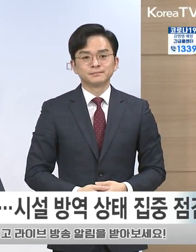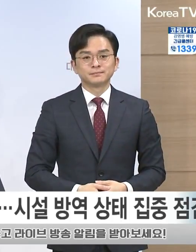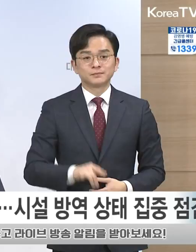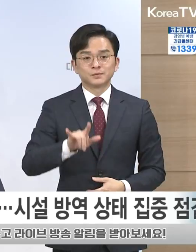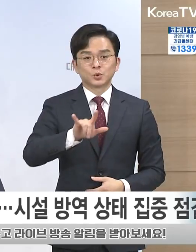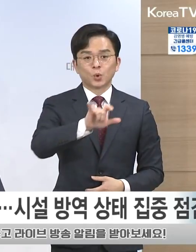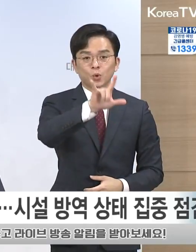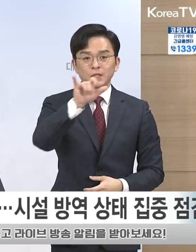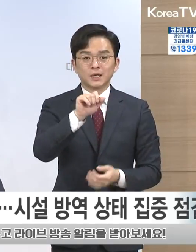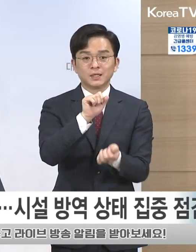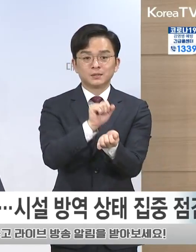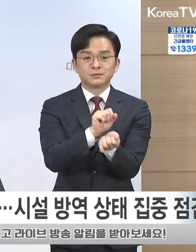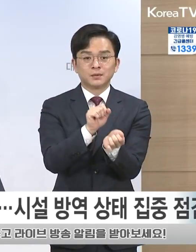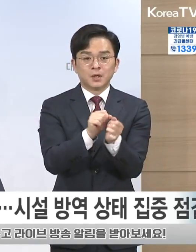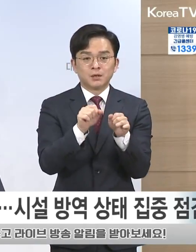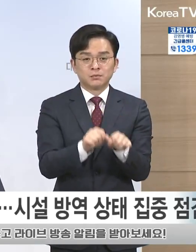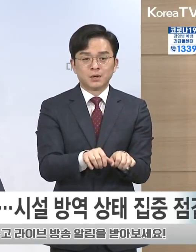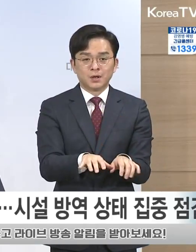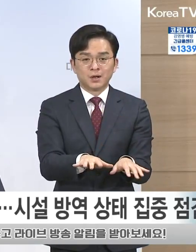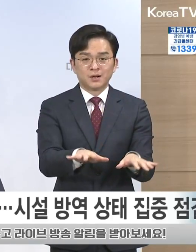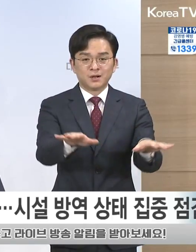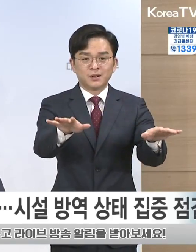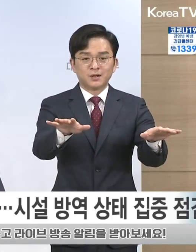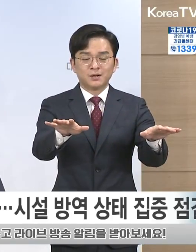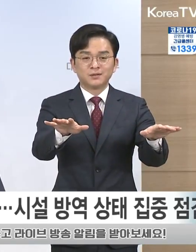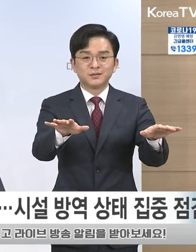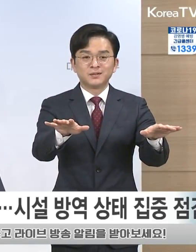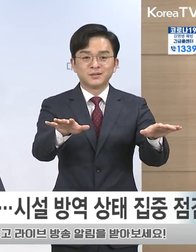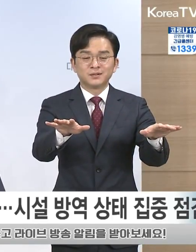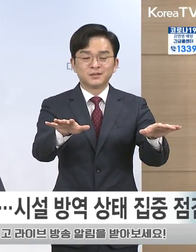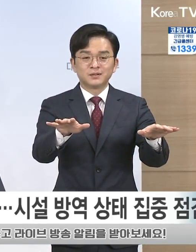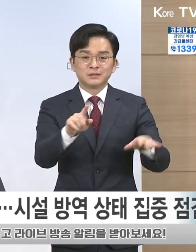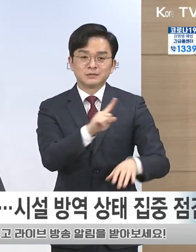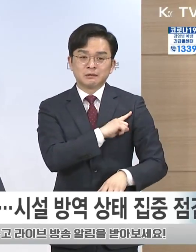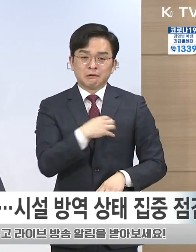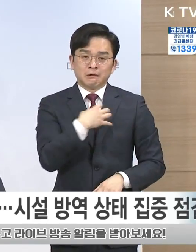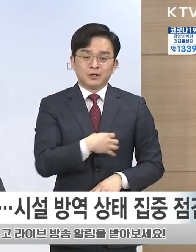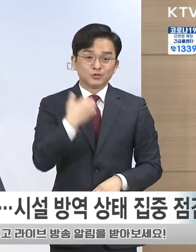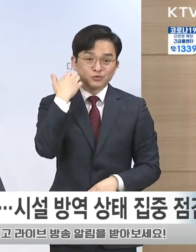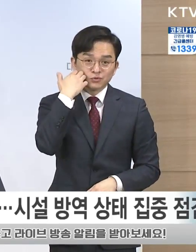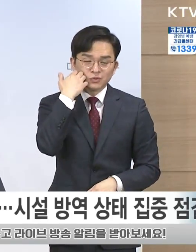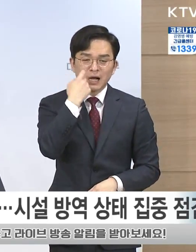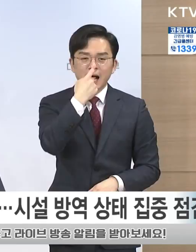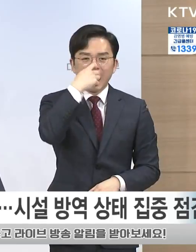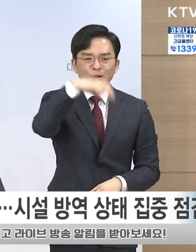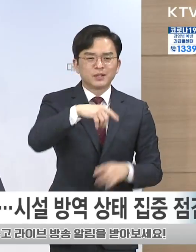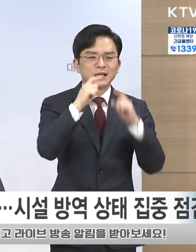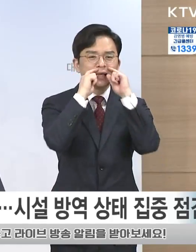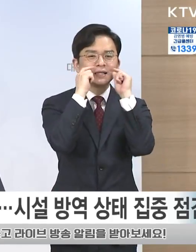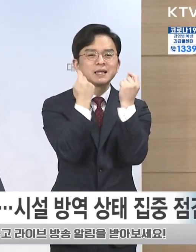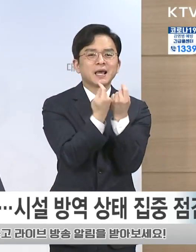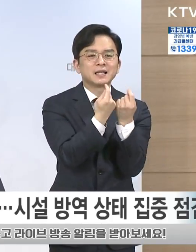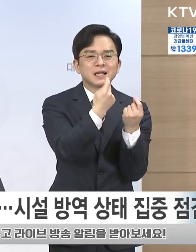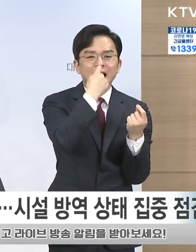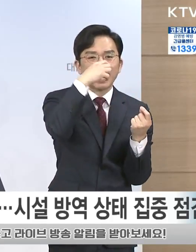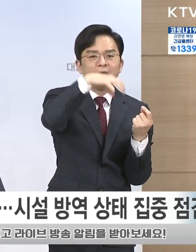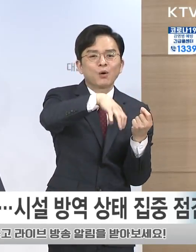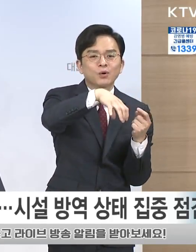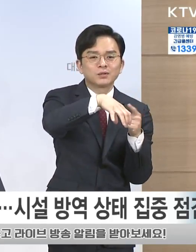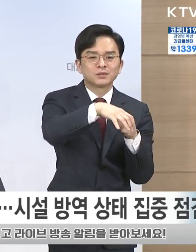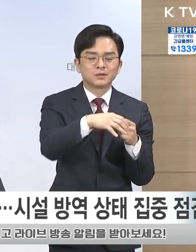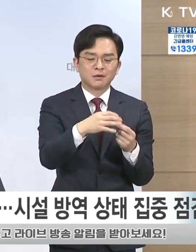코로나19 확산으로 어려움을 겪고 있는 영세 학원을 대상으로 경영 안정 지원